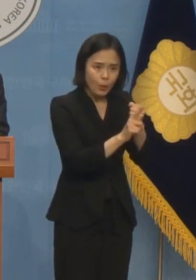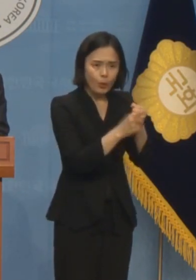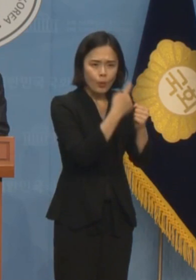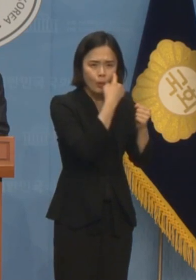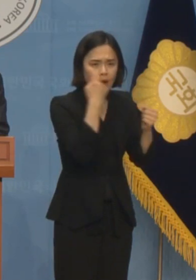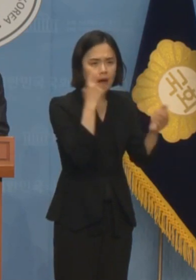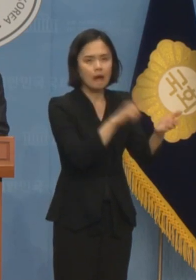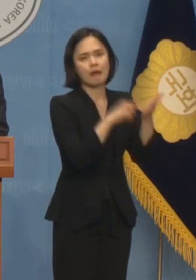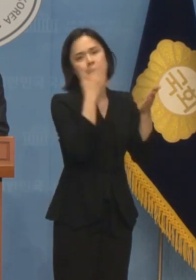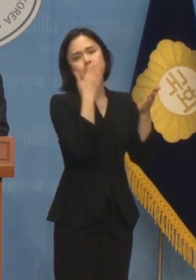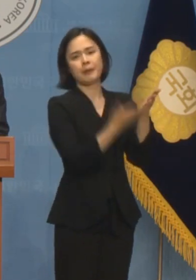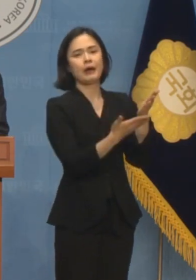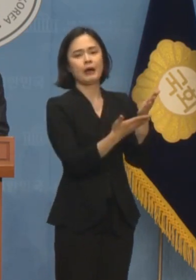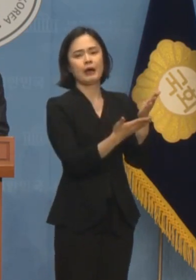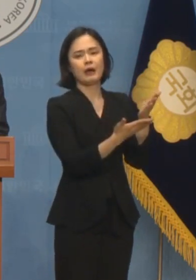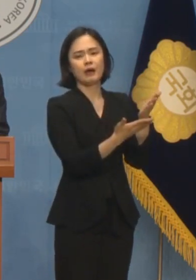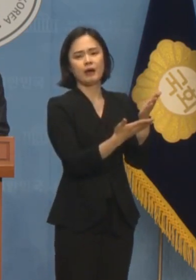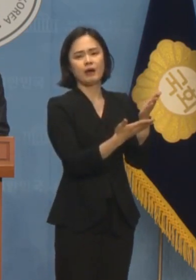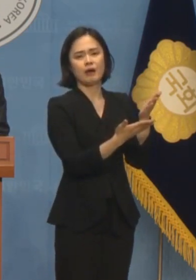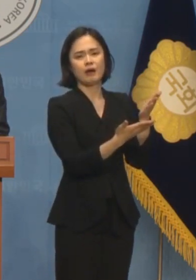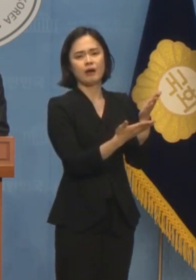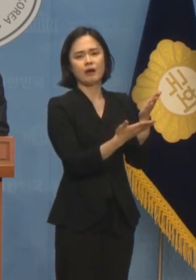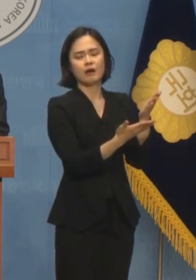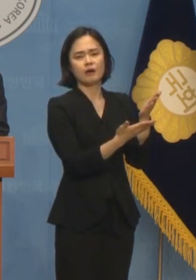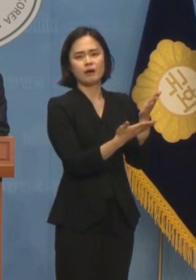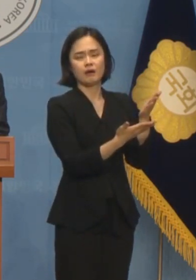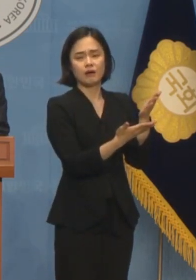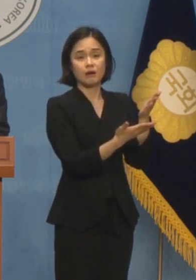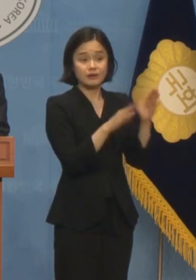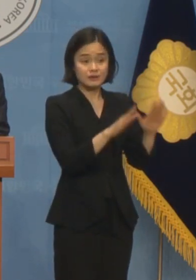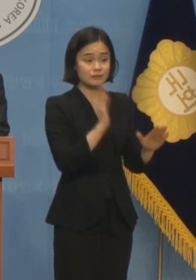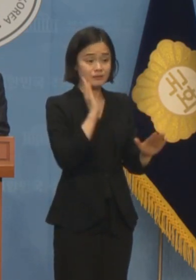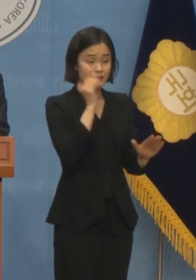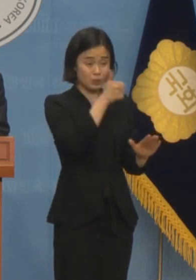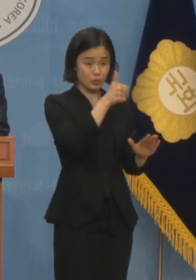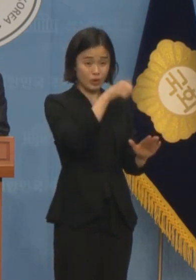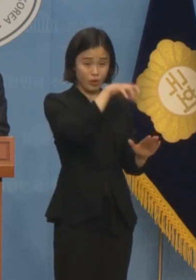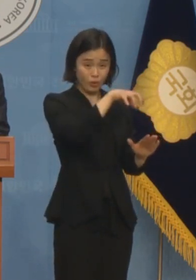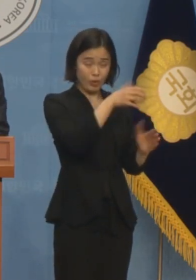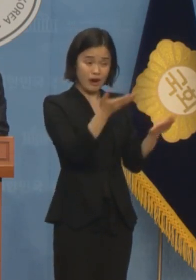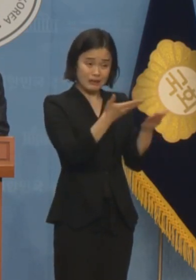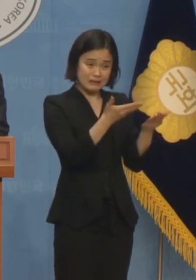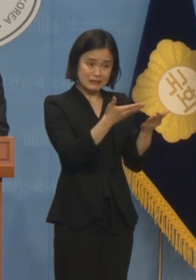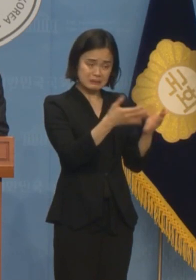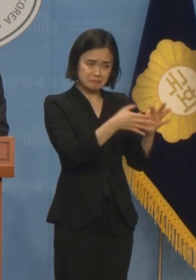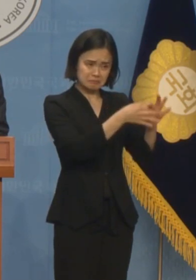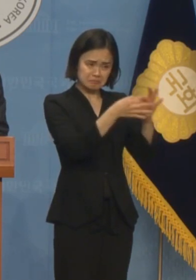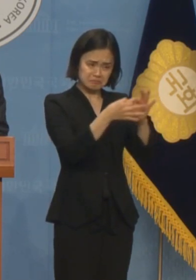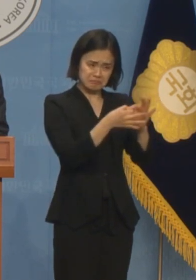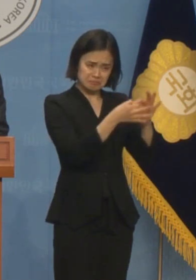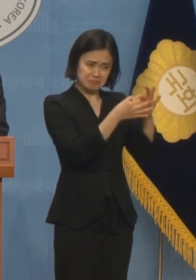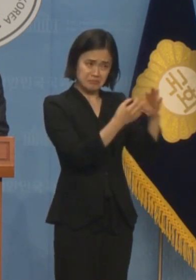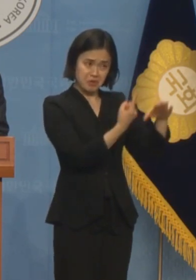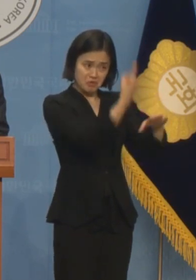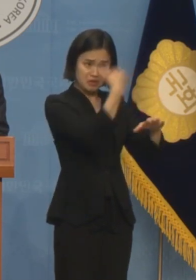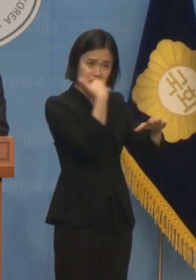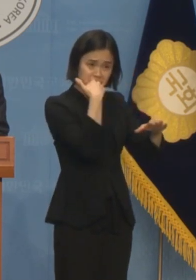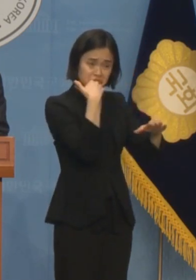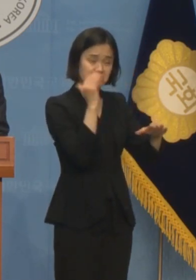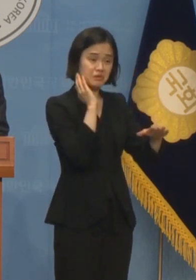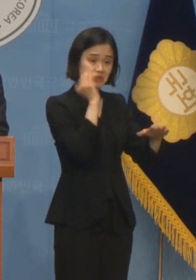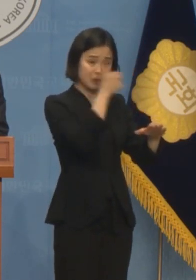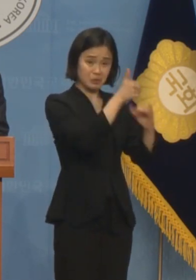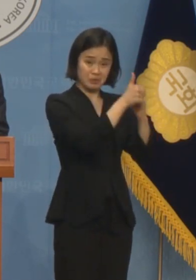만사여통, 대통령실의 모든 일은 여사로 통하고 꼬꼬 무여, 꼬리에 꼬리를 무는 의혹의